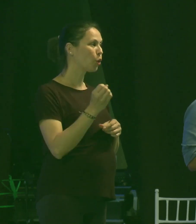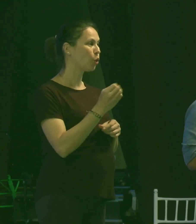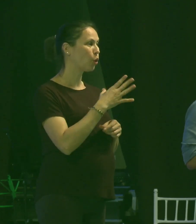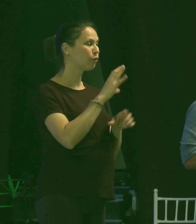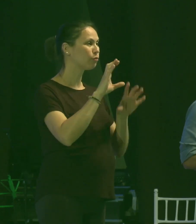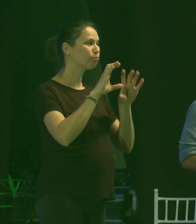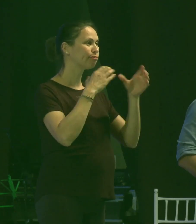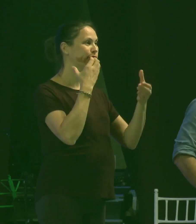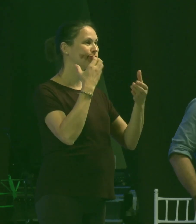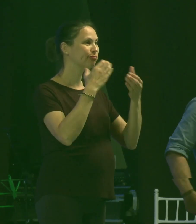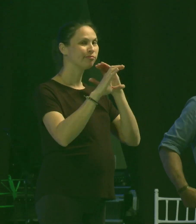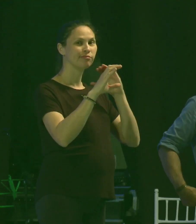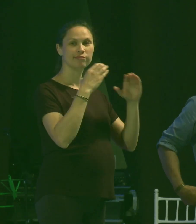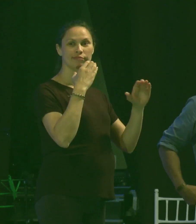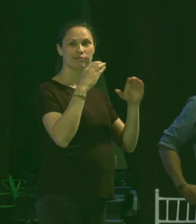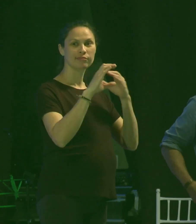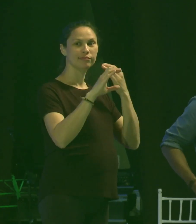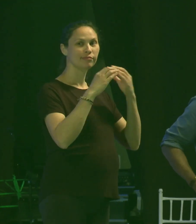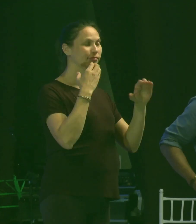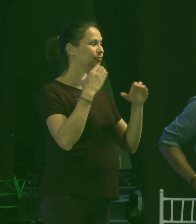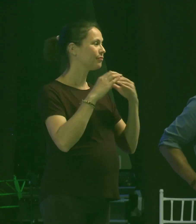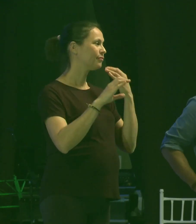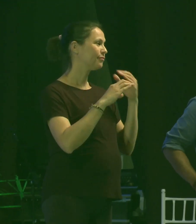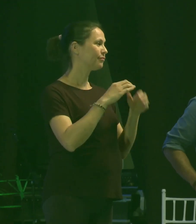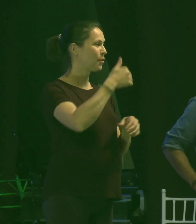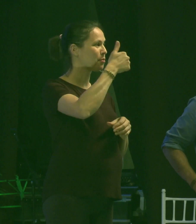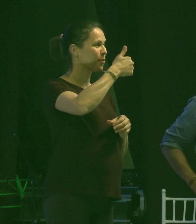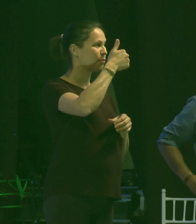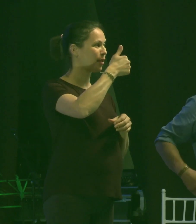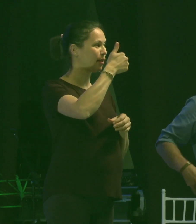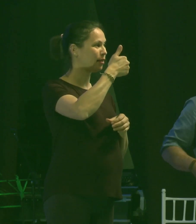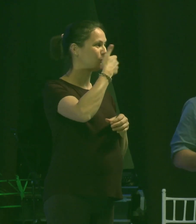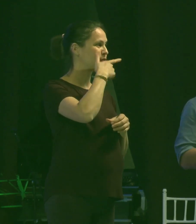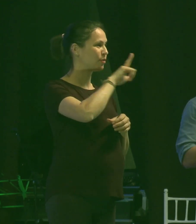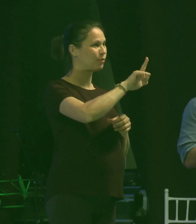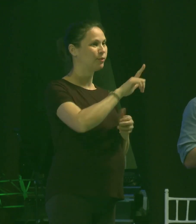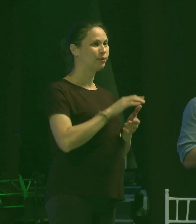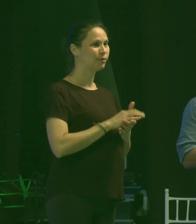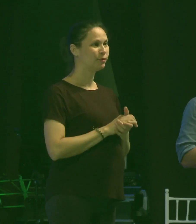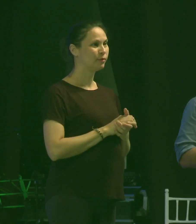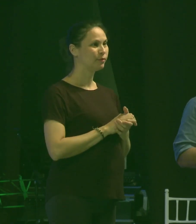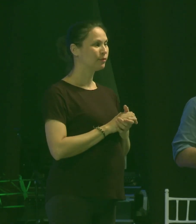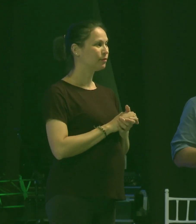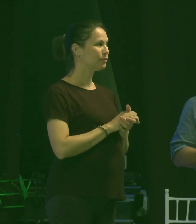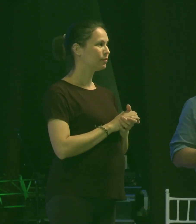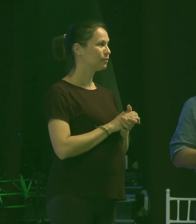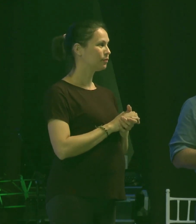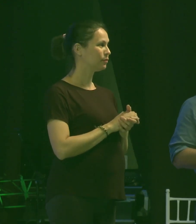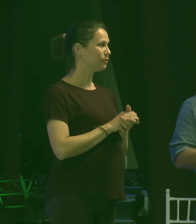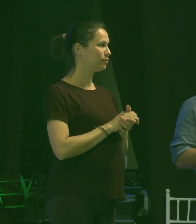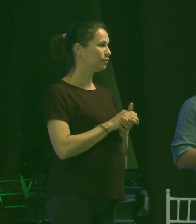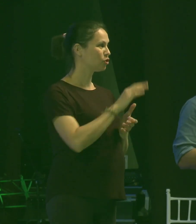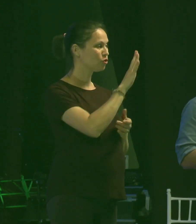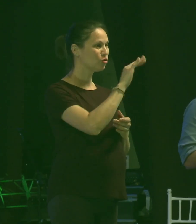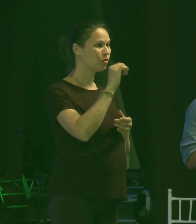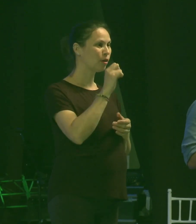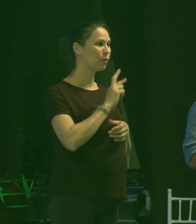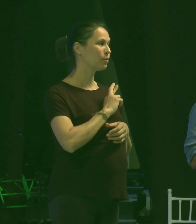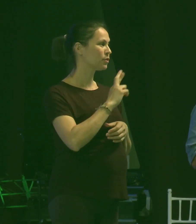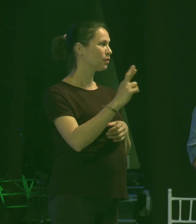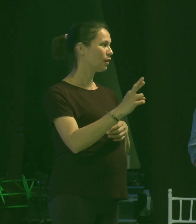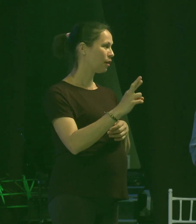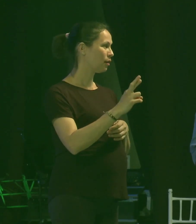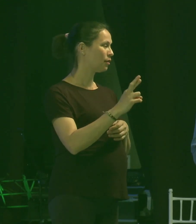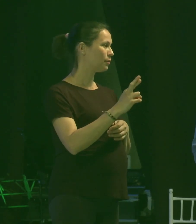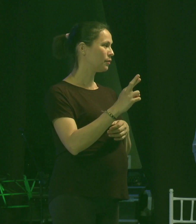Primeiro lugar, senhoras e senhores, chamo os representantes da obra, da composição, para receber então o